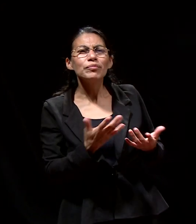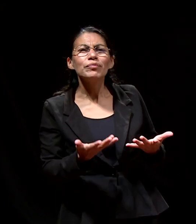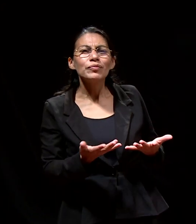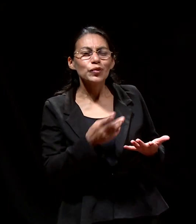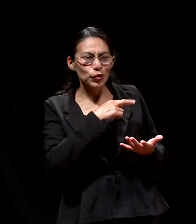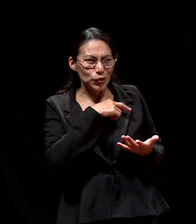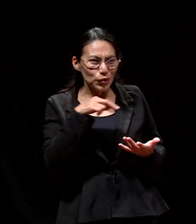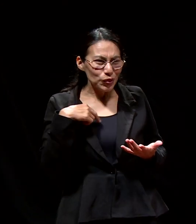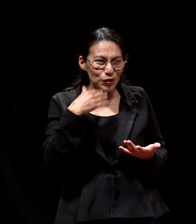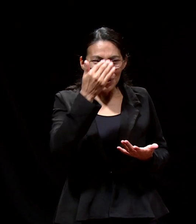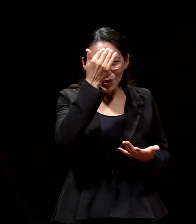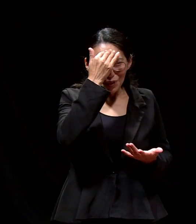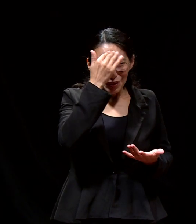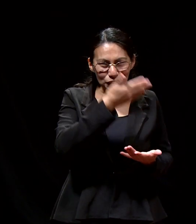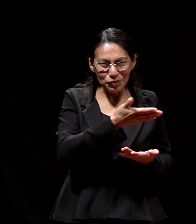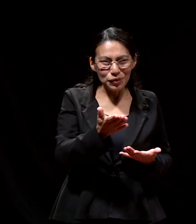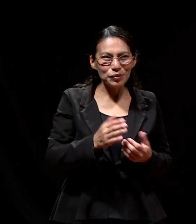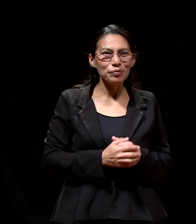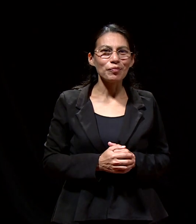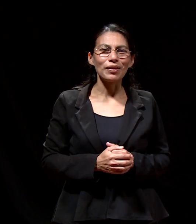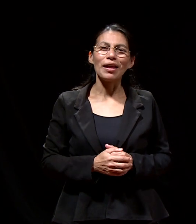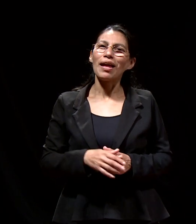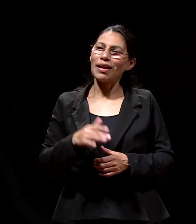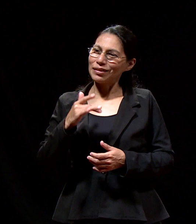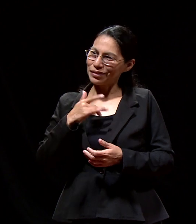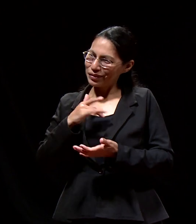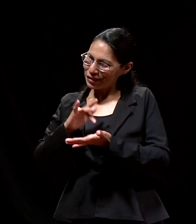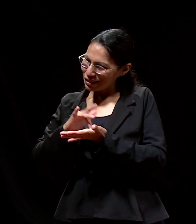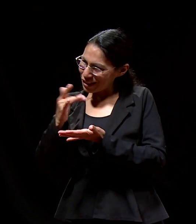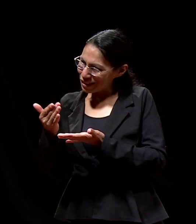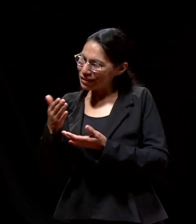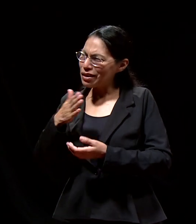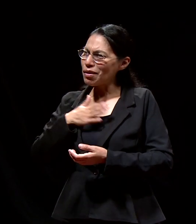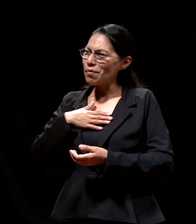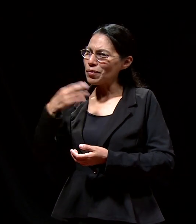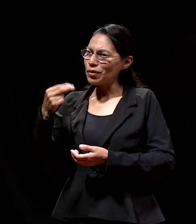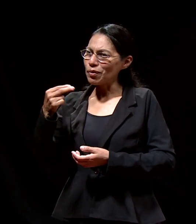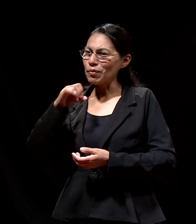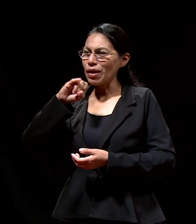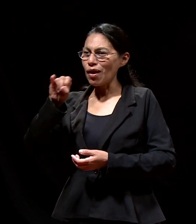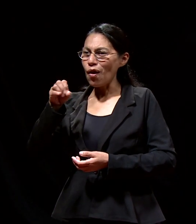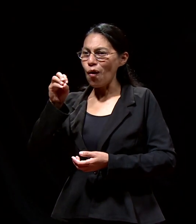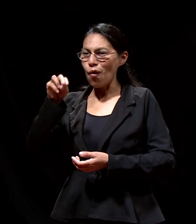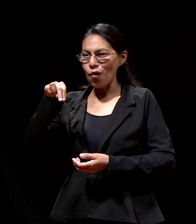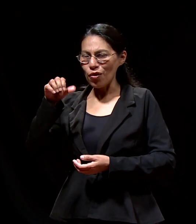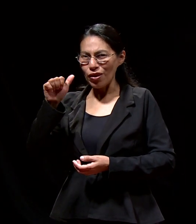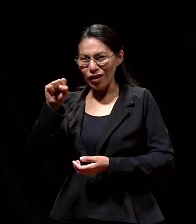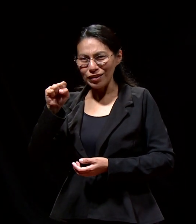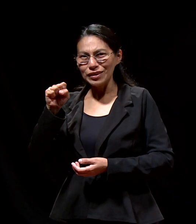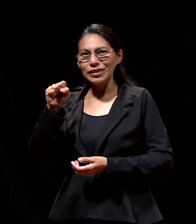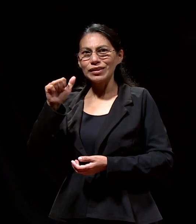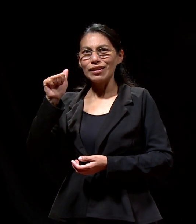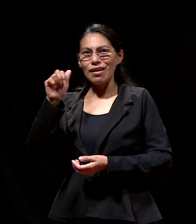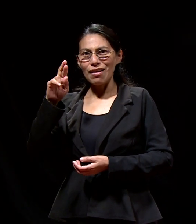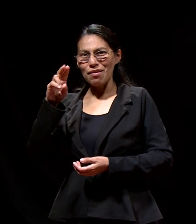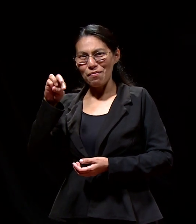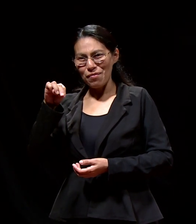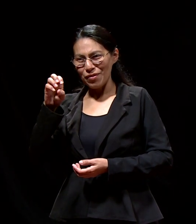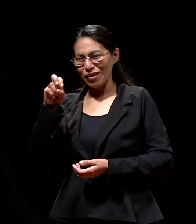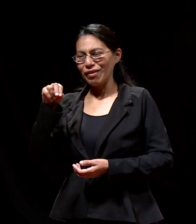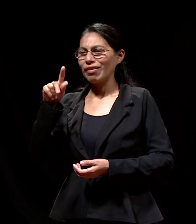identificarnos gracias este mi nombre es Jonás Armenta Martínez